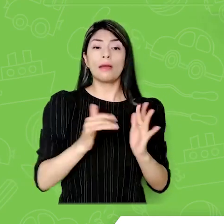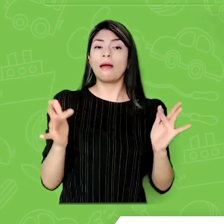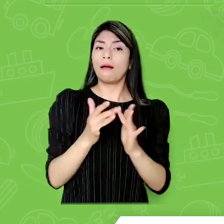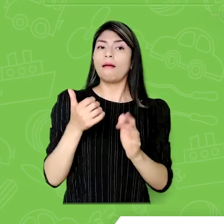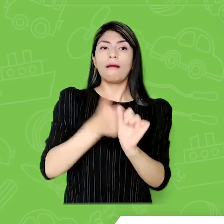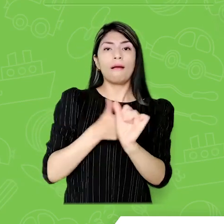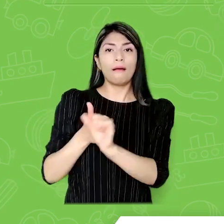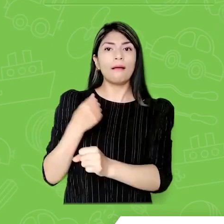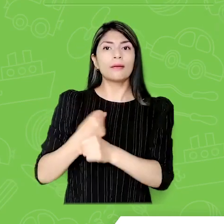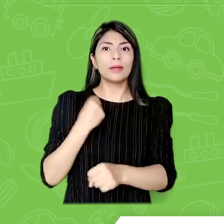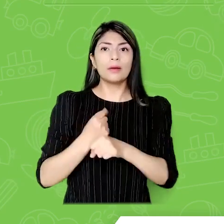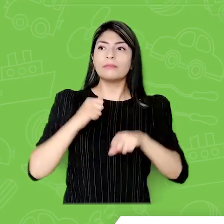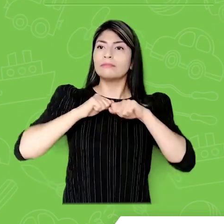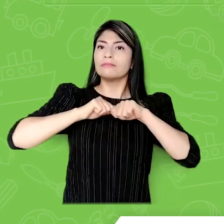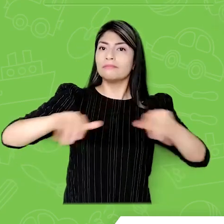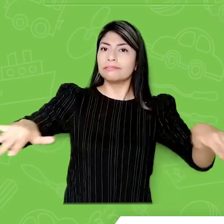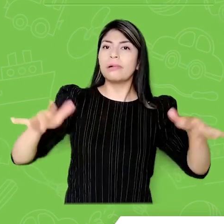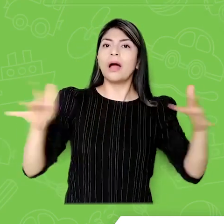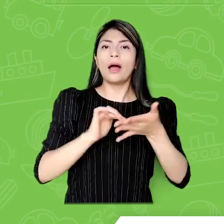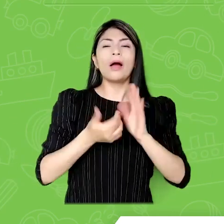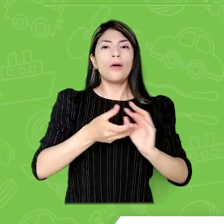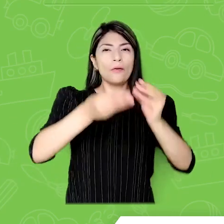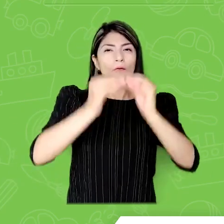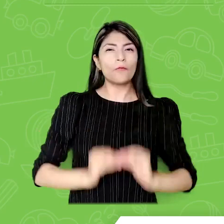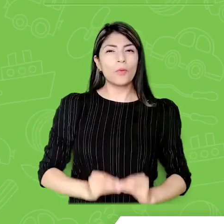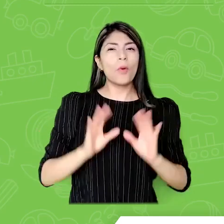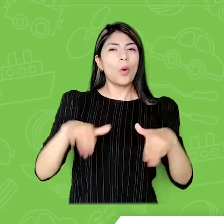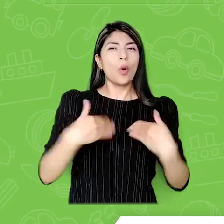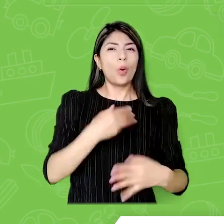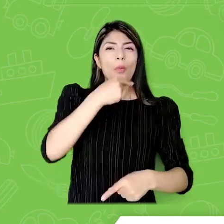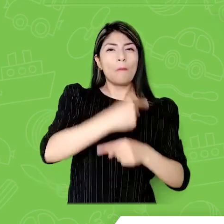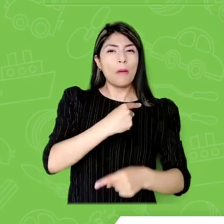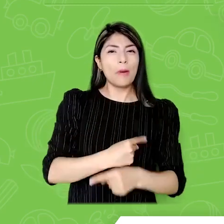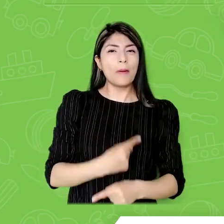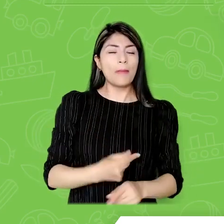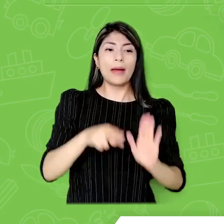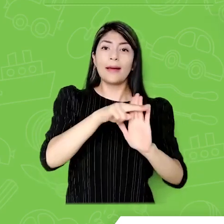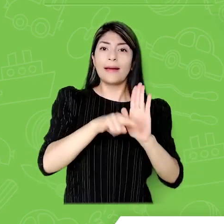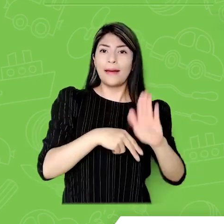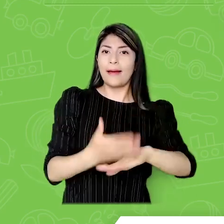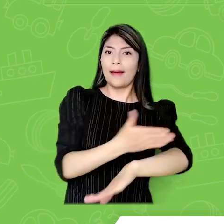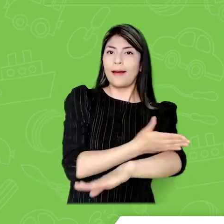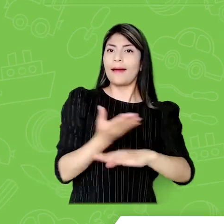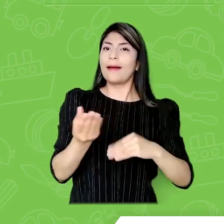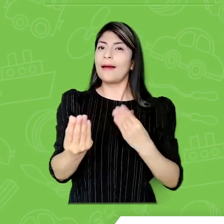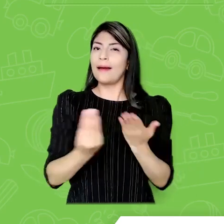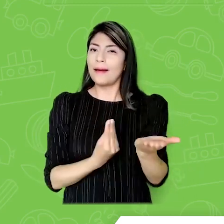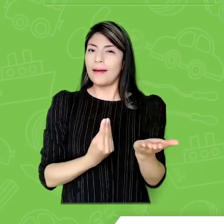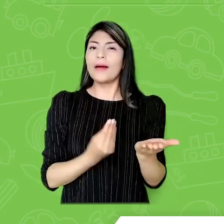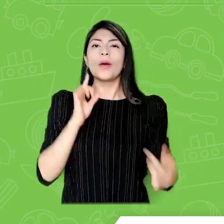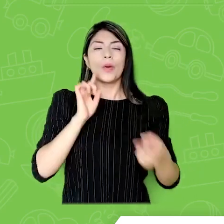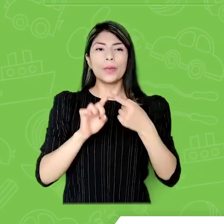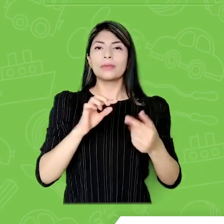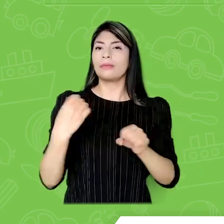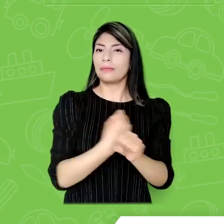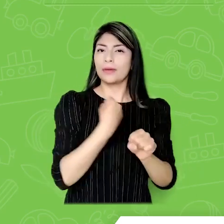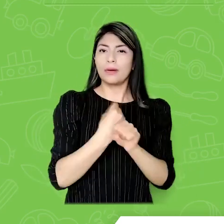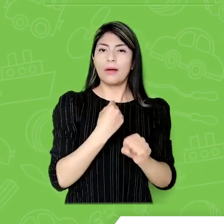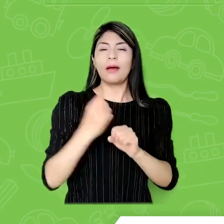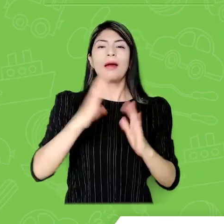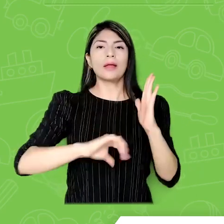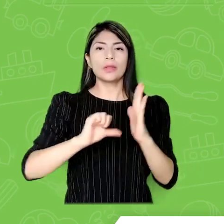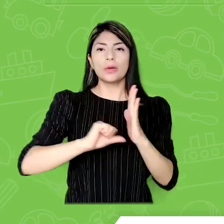esta modalidad, el cumplimiento de los requisitos exigidos para tales empleos en el artículo 2 de la Ley 1960